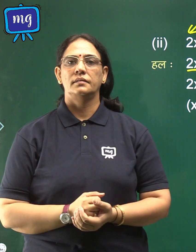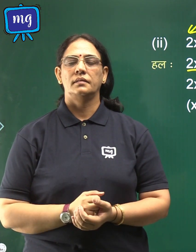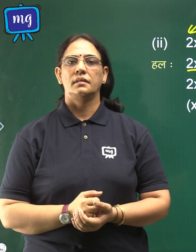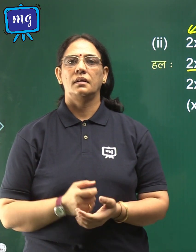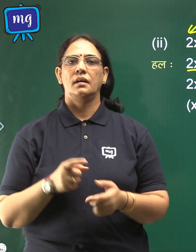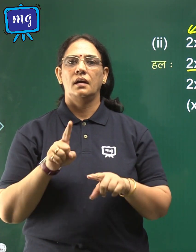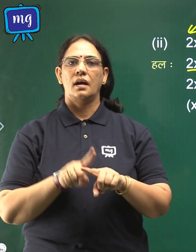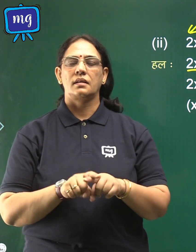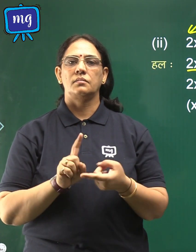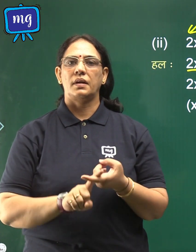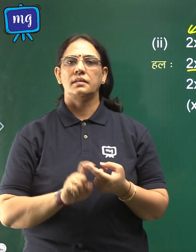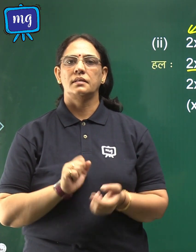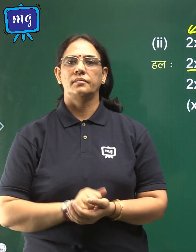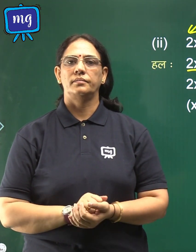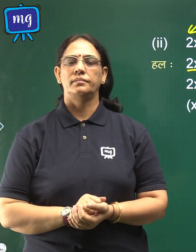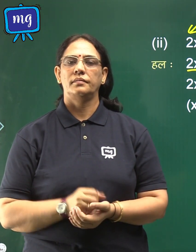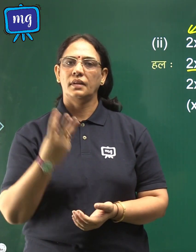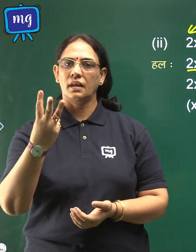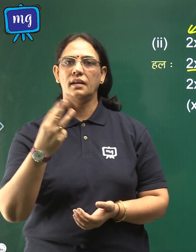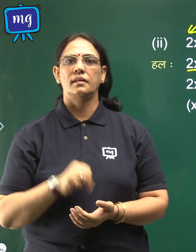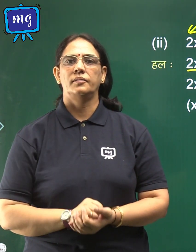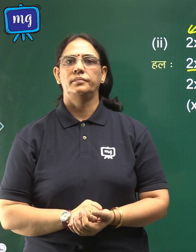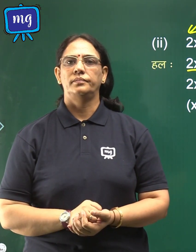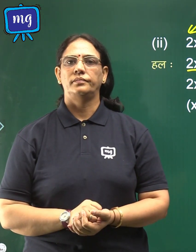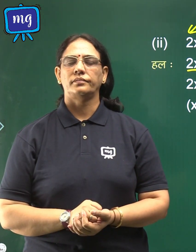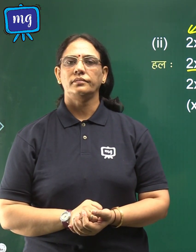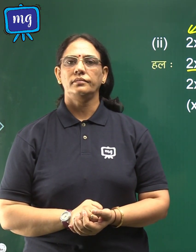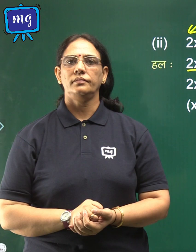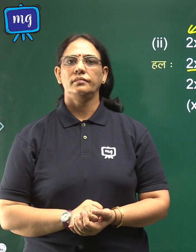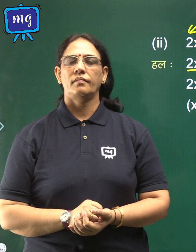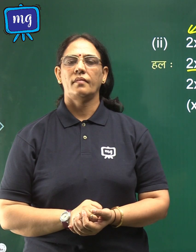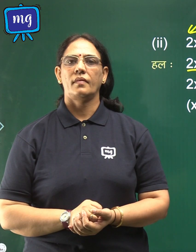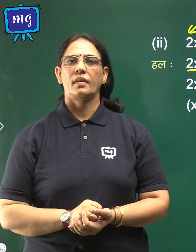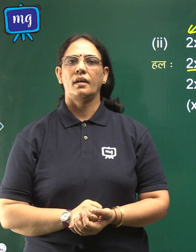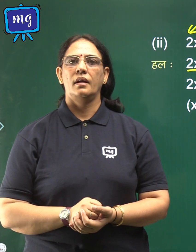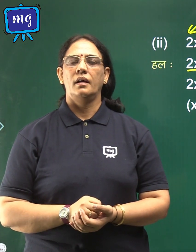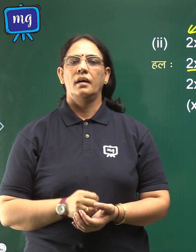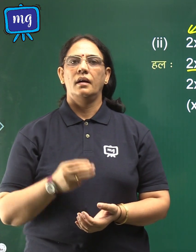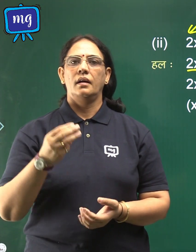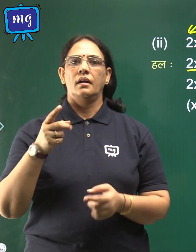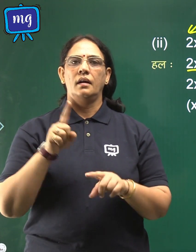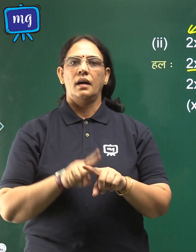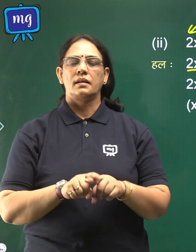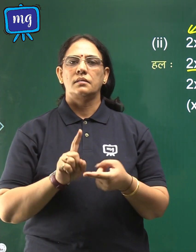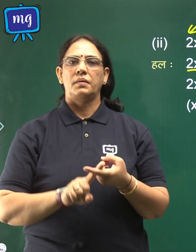x प्लस 3, x प्लस 3 कॉमन लेंगे